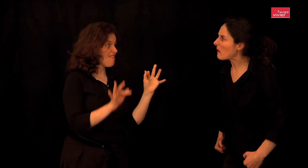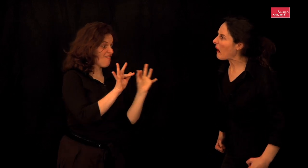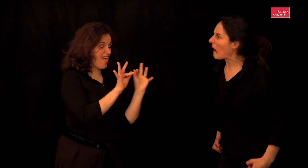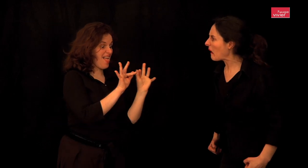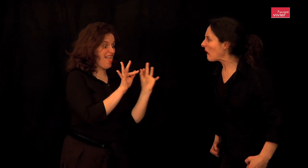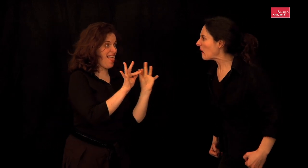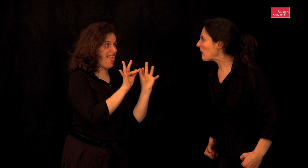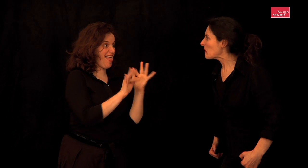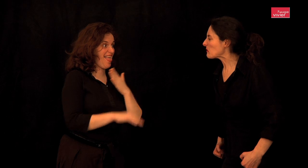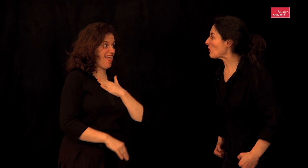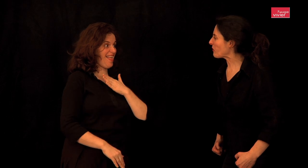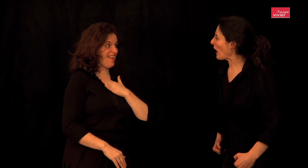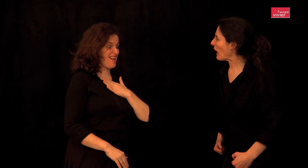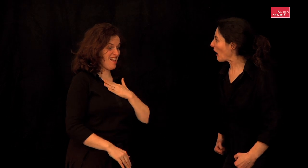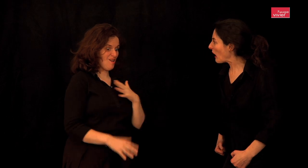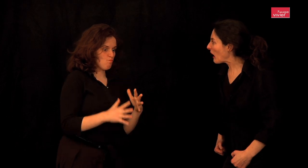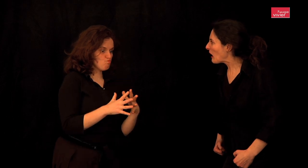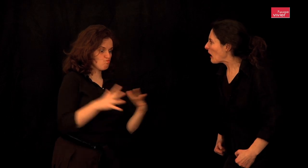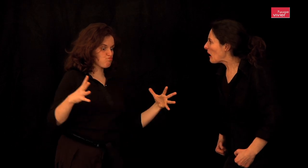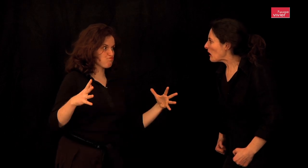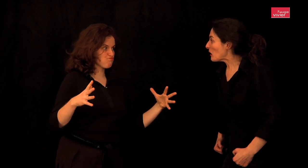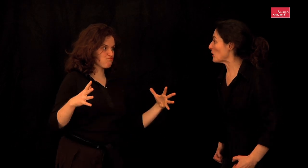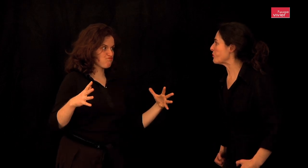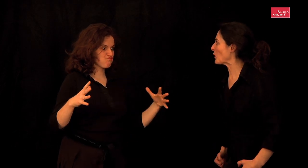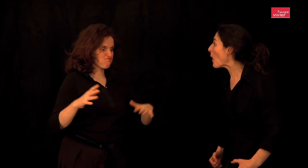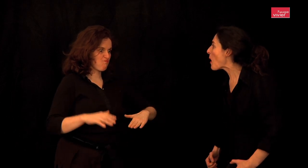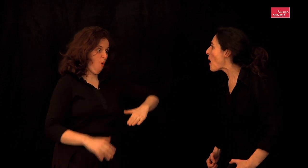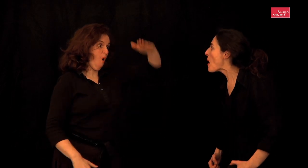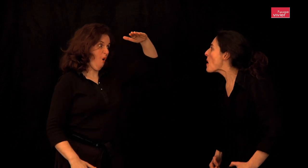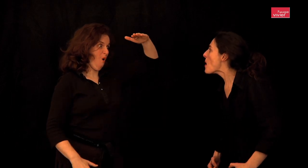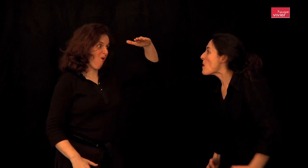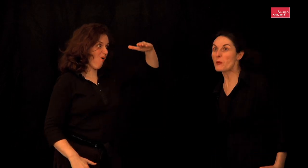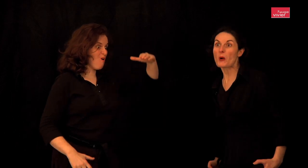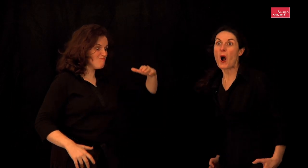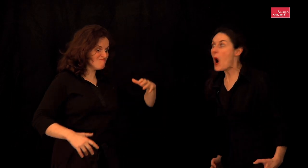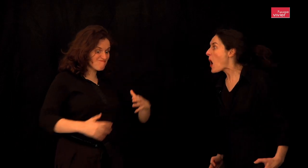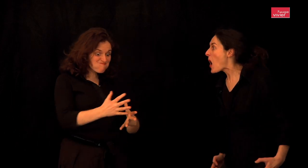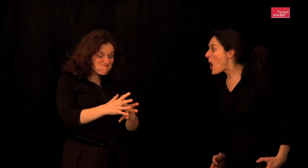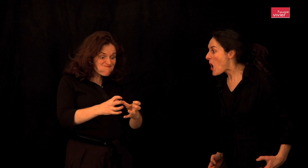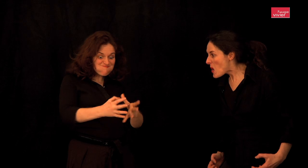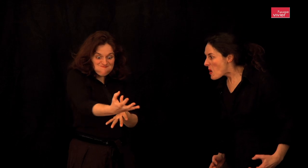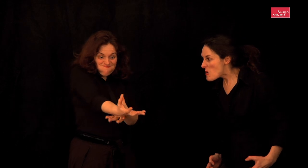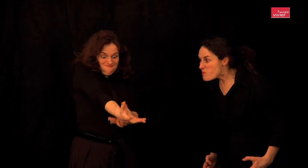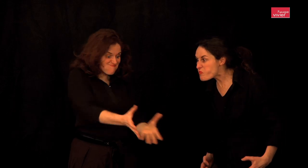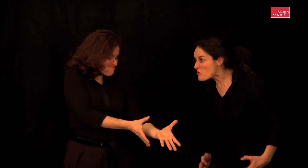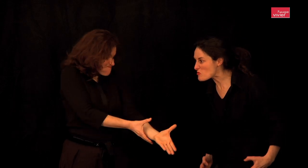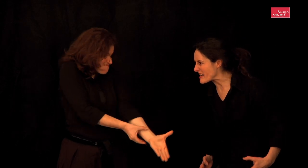Quoi? Ton frère, il est plus gros. Plus gros. Plus